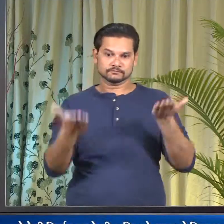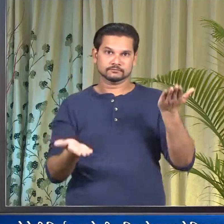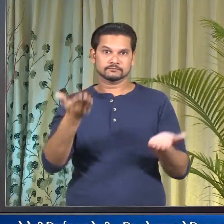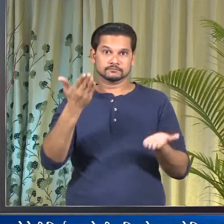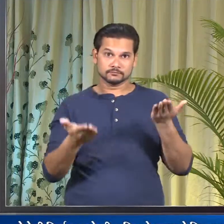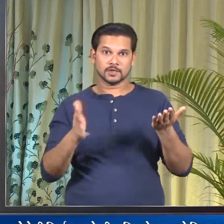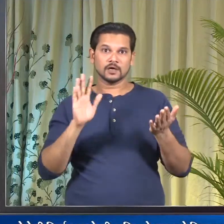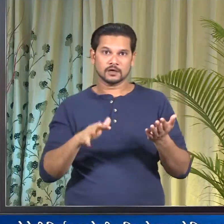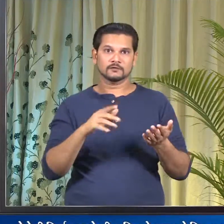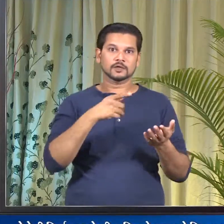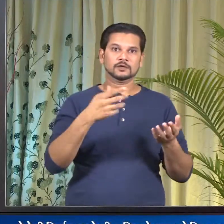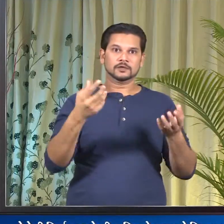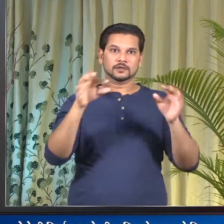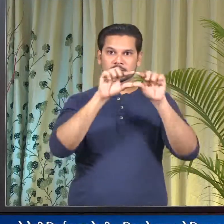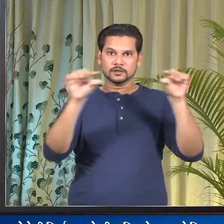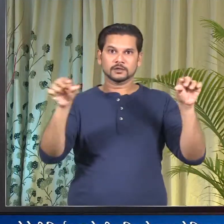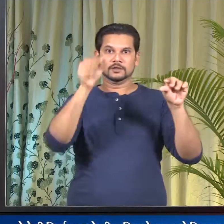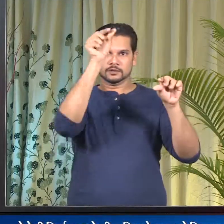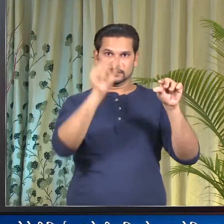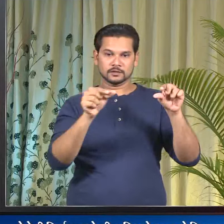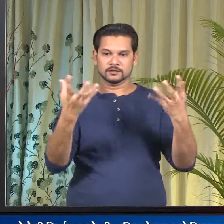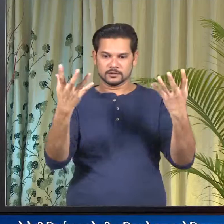भाग होते हैं काटा, डंडा और पलडा